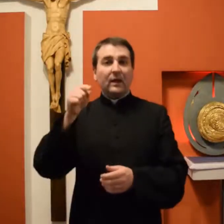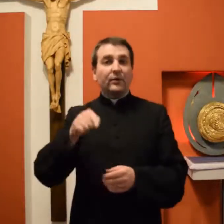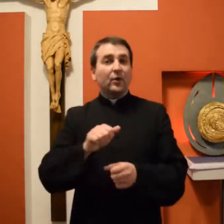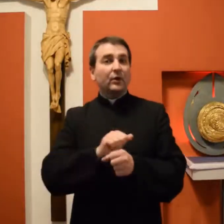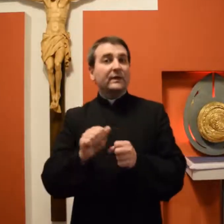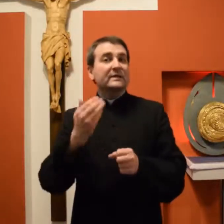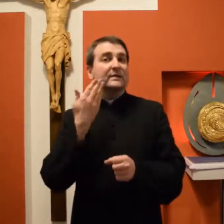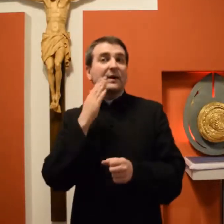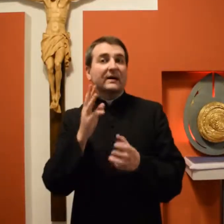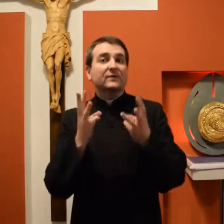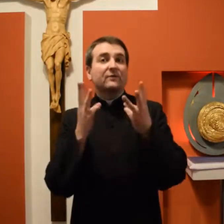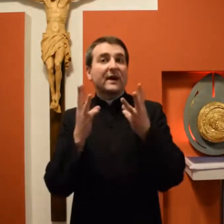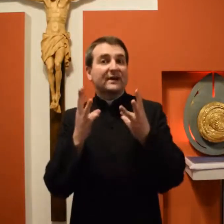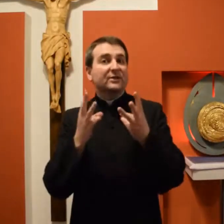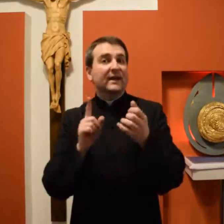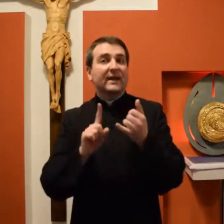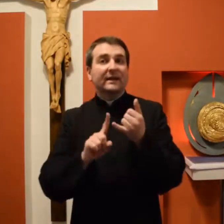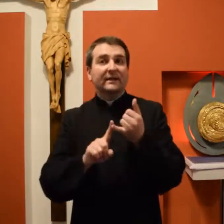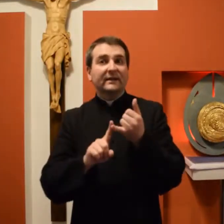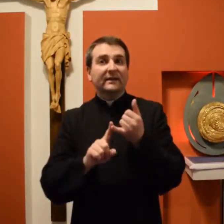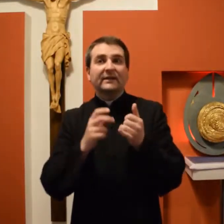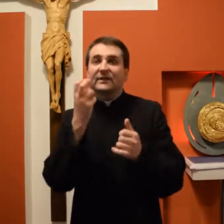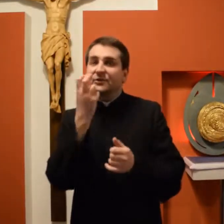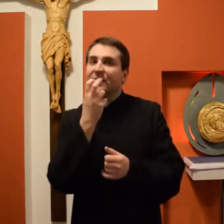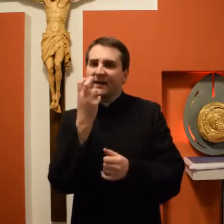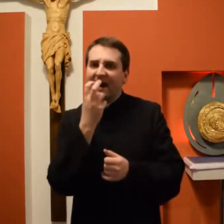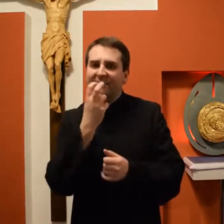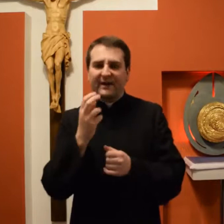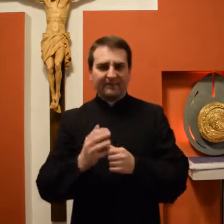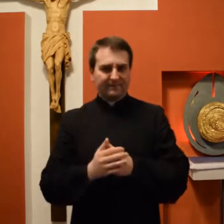To jest bardzo ważne i ciekawe.